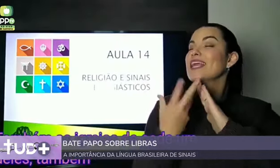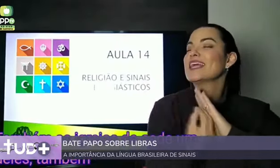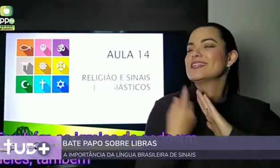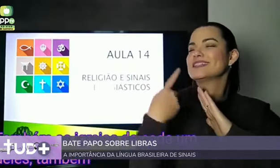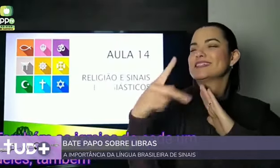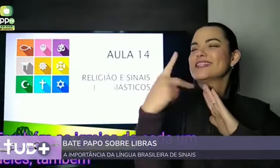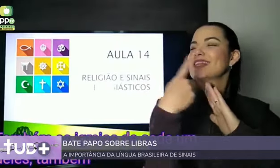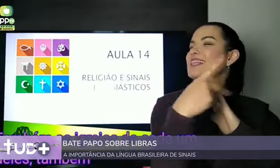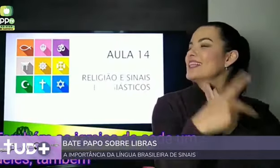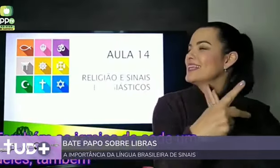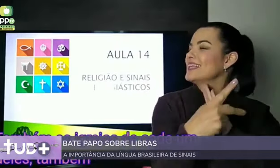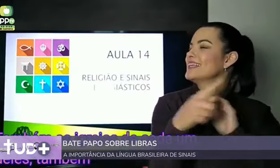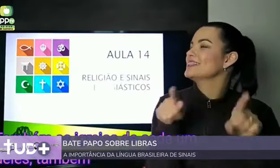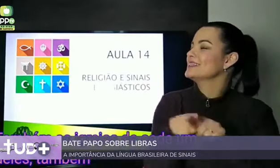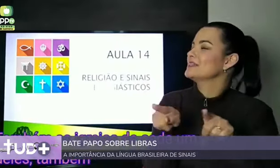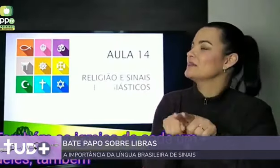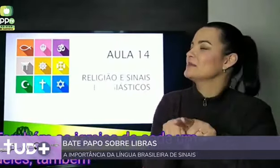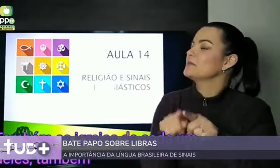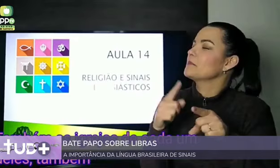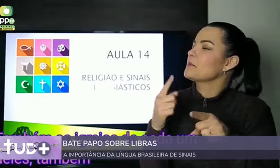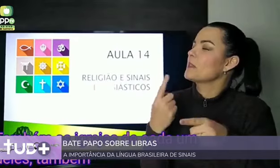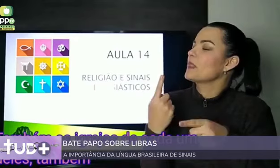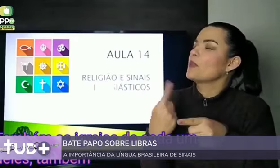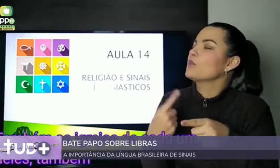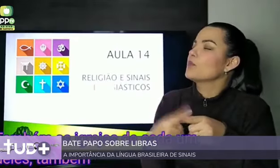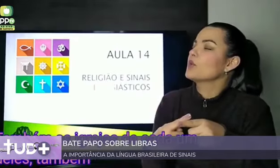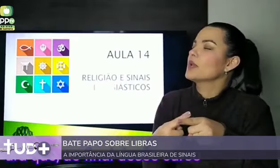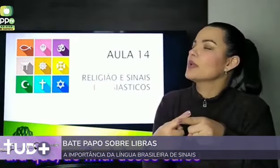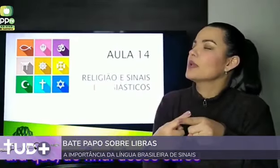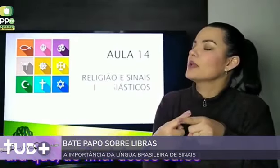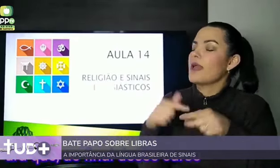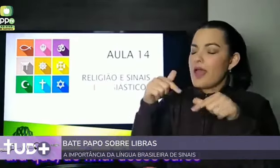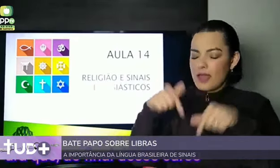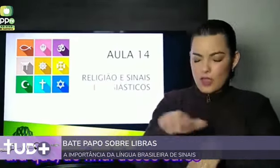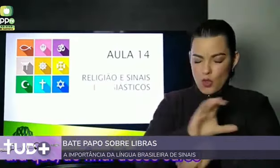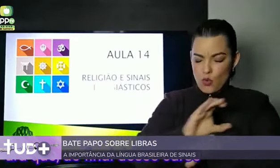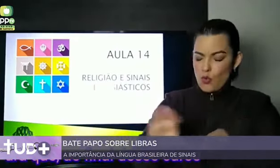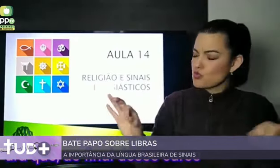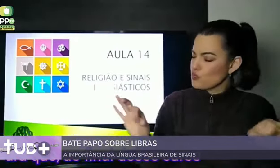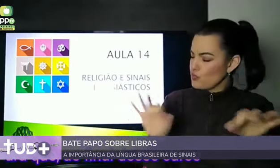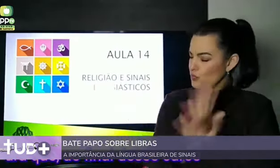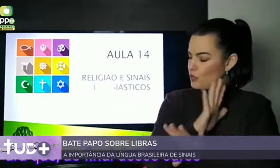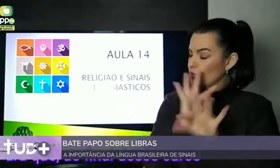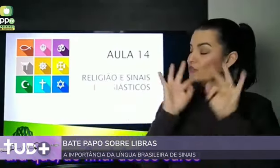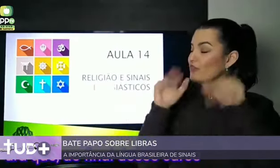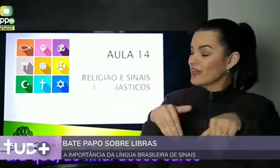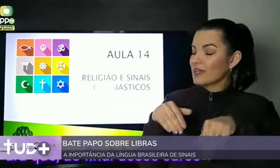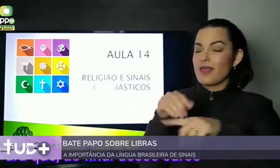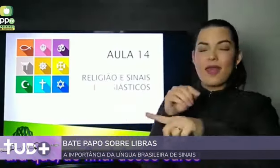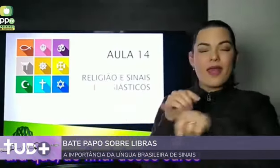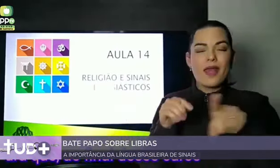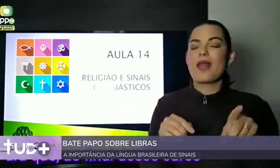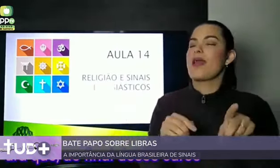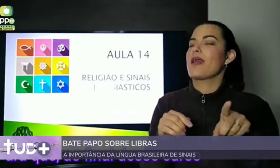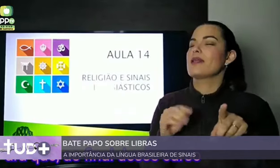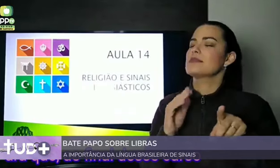né, para a gente começar. A intenção é que as pessoas das igrejas que queiram implantar esse ministério,